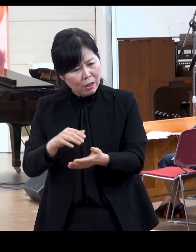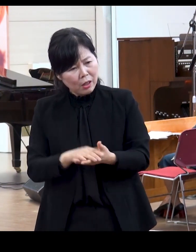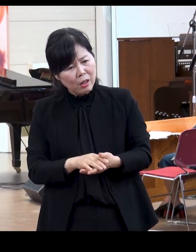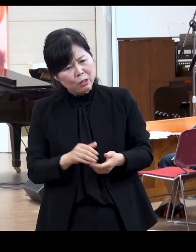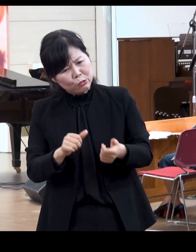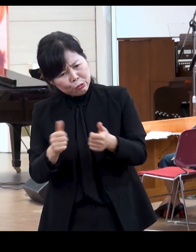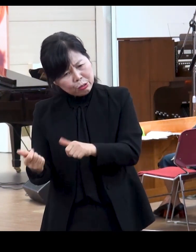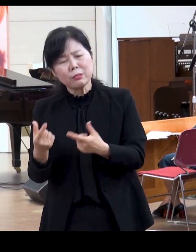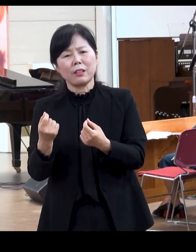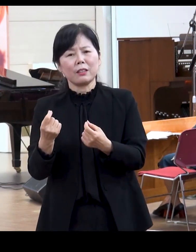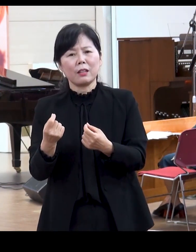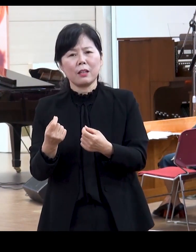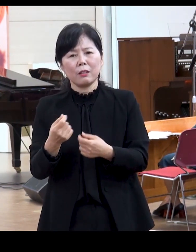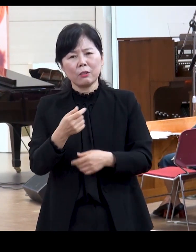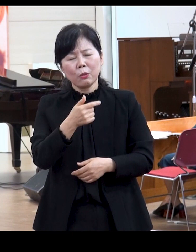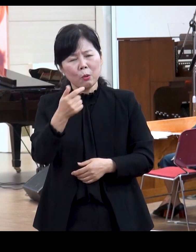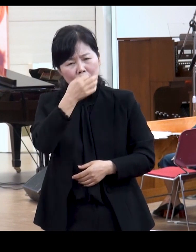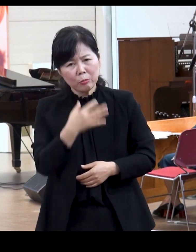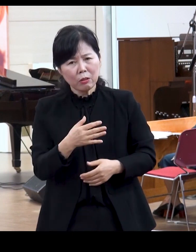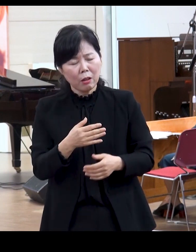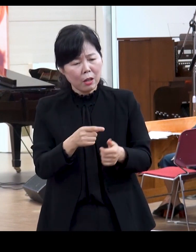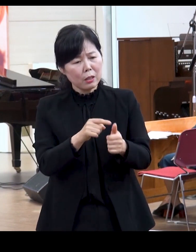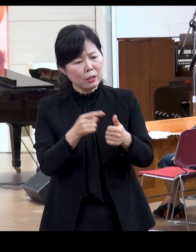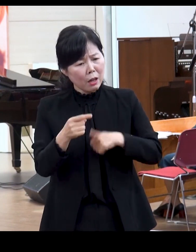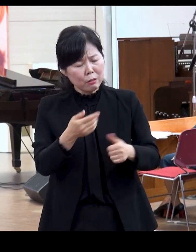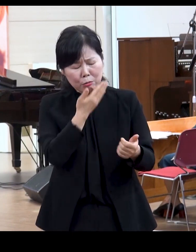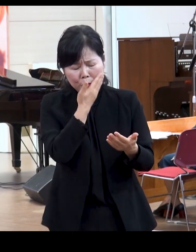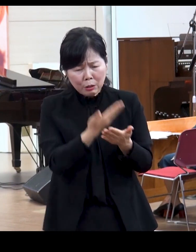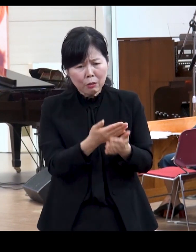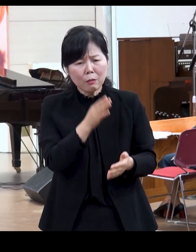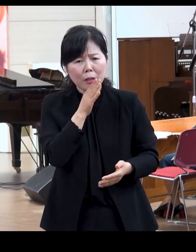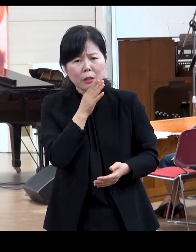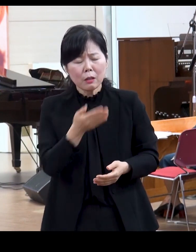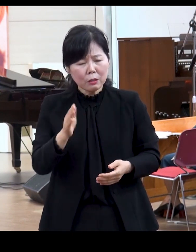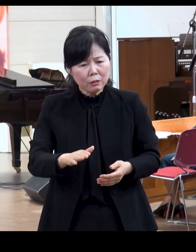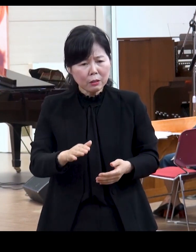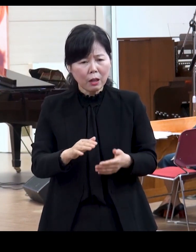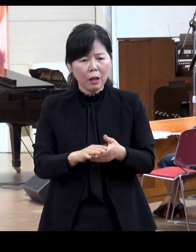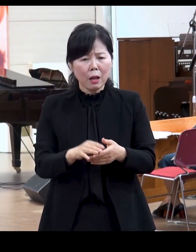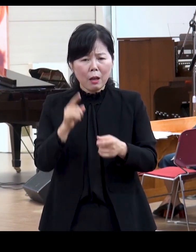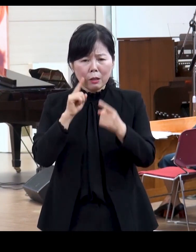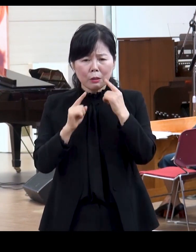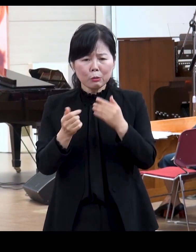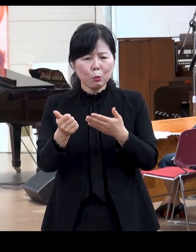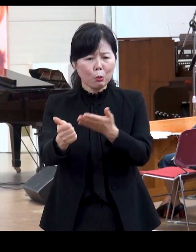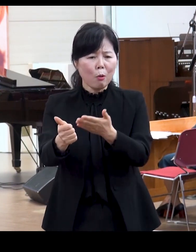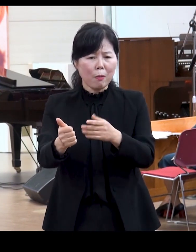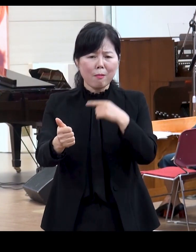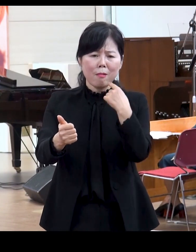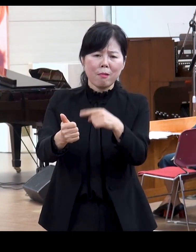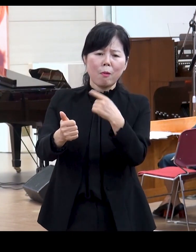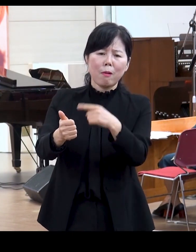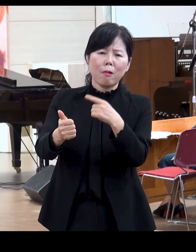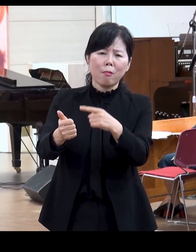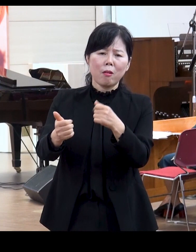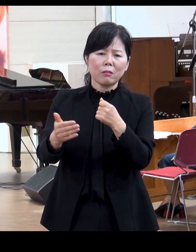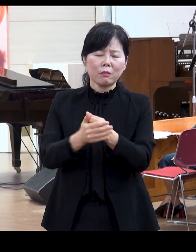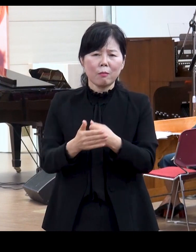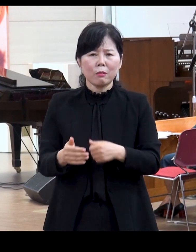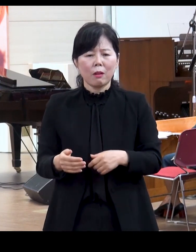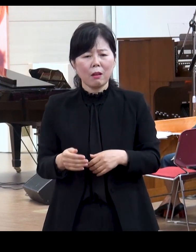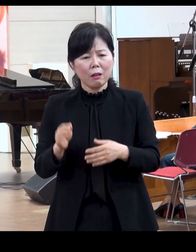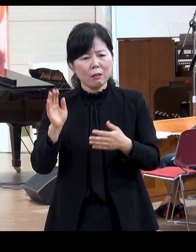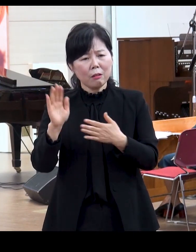거예요. 진짜 암만 귀한 아들이지만 그 아들이 막 상처를 주고 그러니까 너무 마음에 상처를